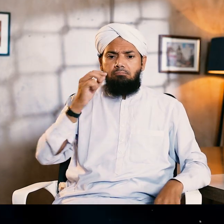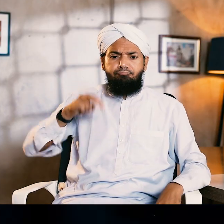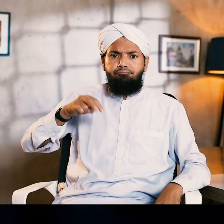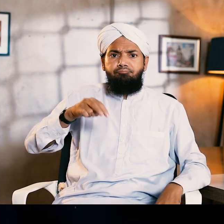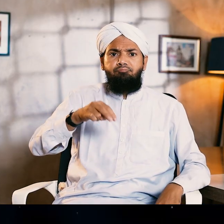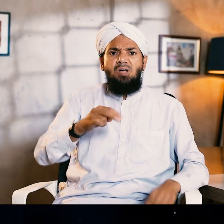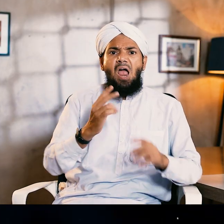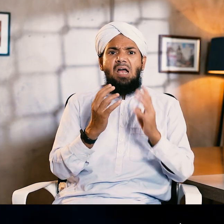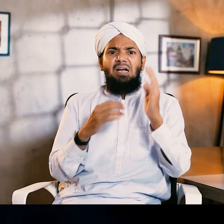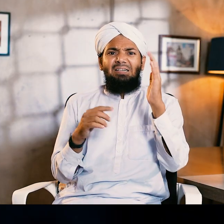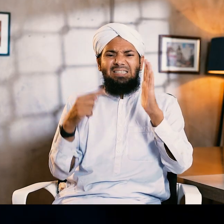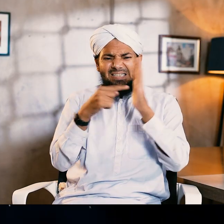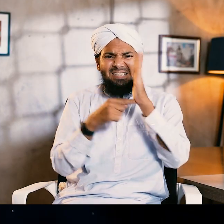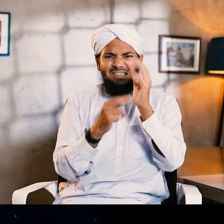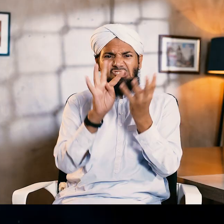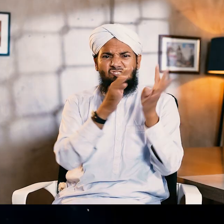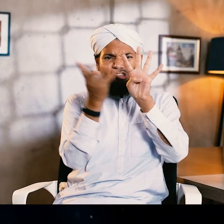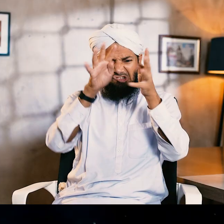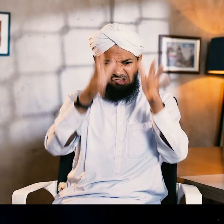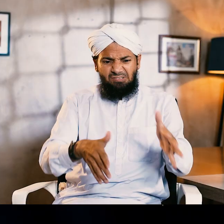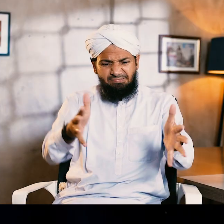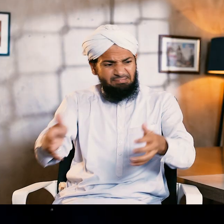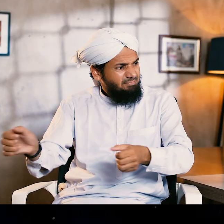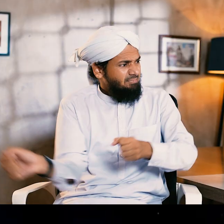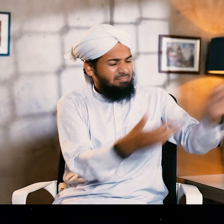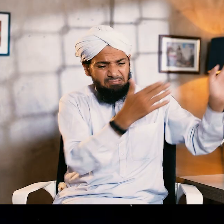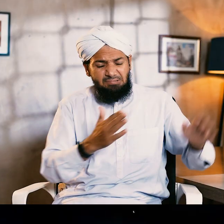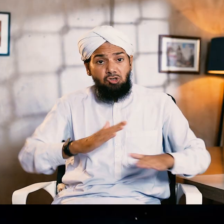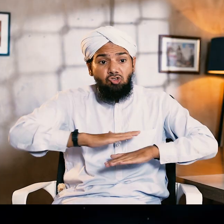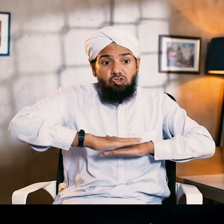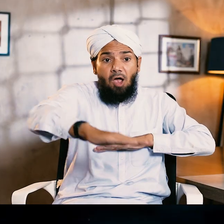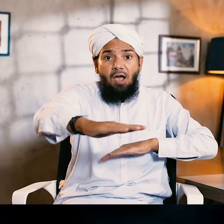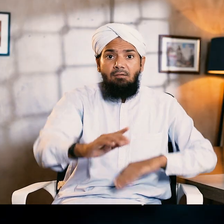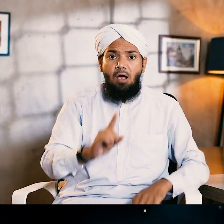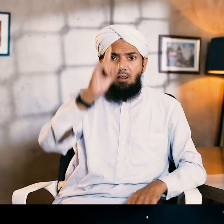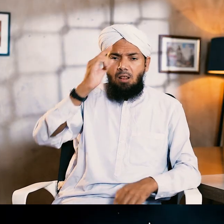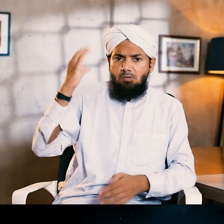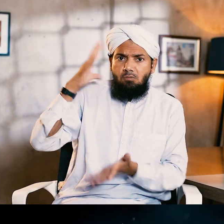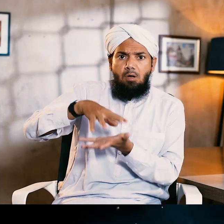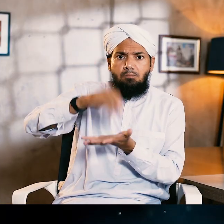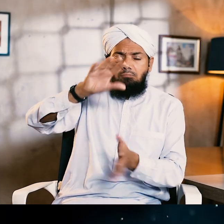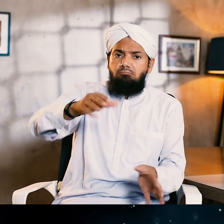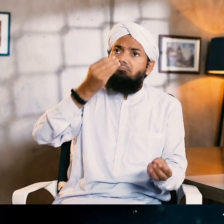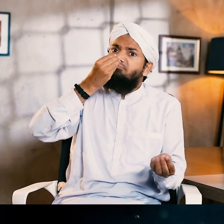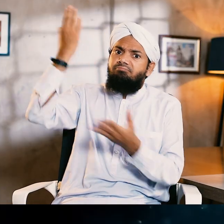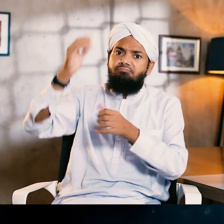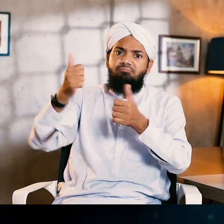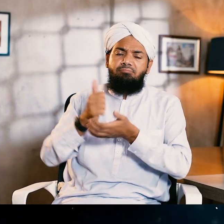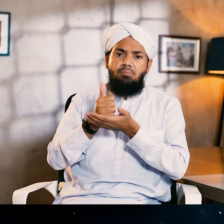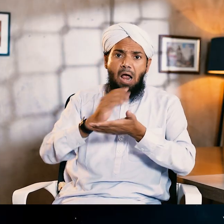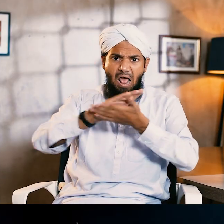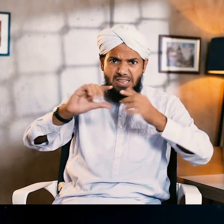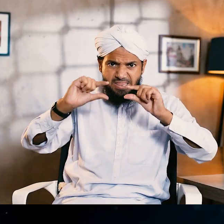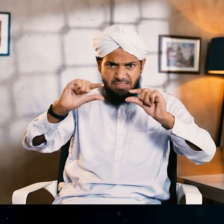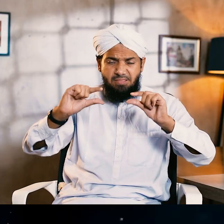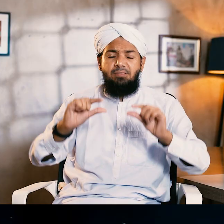سے کانٹے والی شاخ ہٹا دی کہ مسلمان کو تکلیف نہ پہنچے، تو اللہ پاک نے اس نیکی کو قبول کر کے اس کو جنت میں پہنچا دیا۔